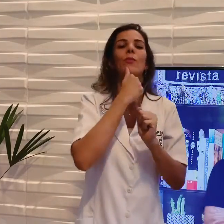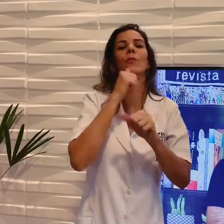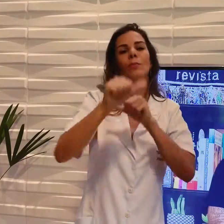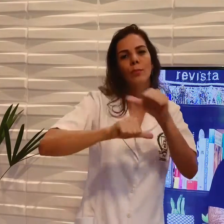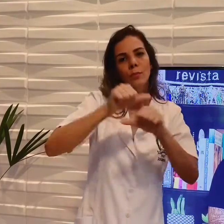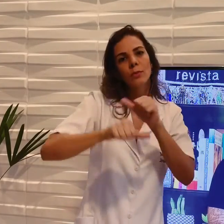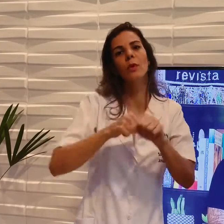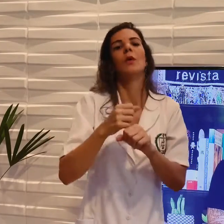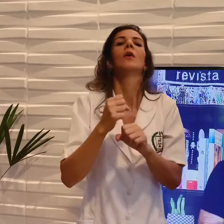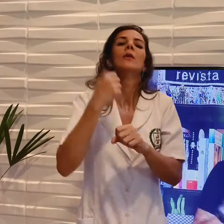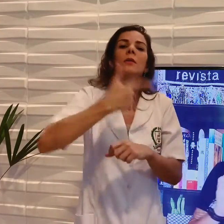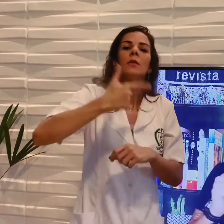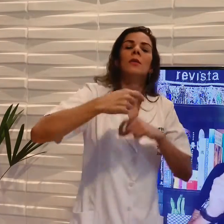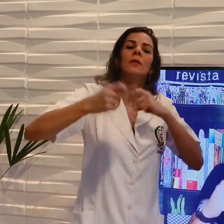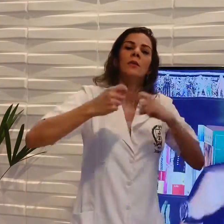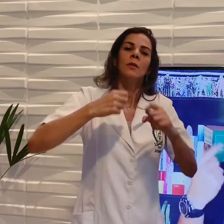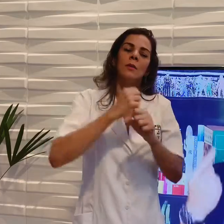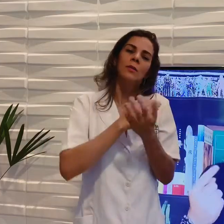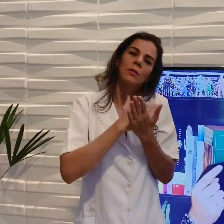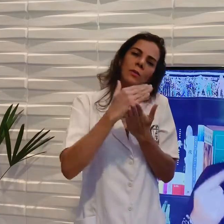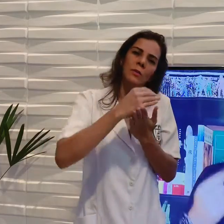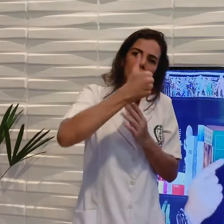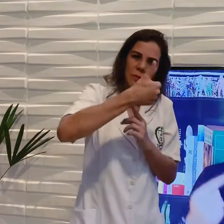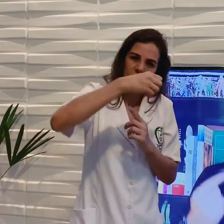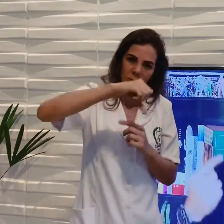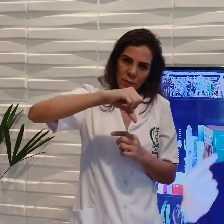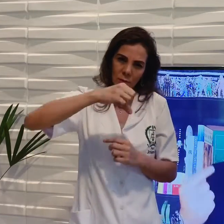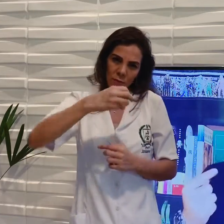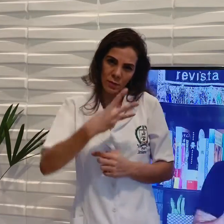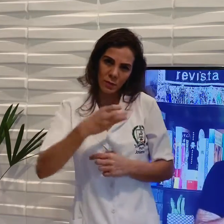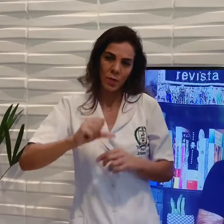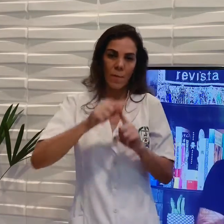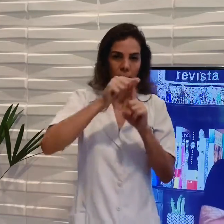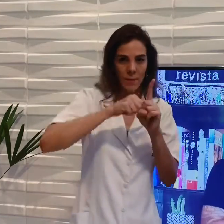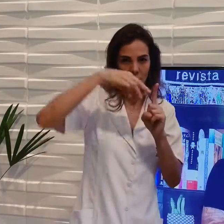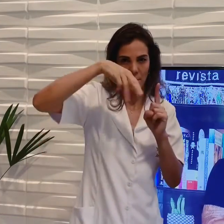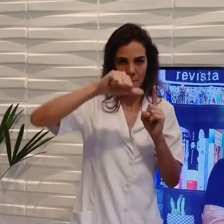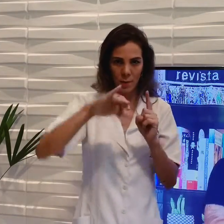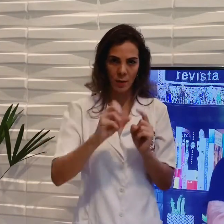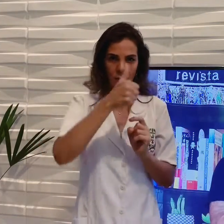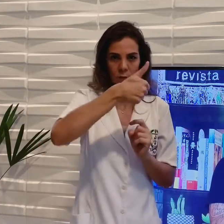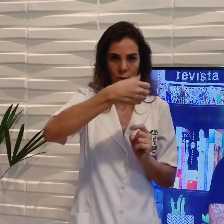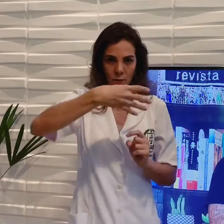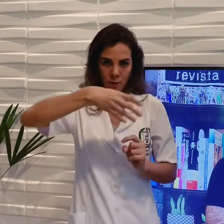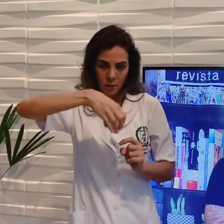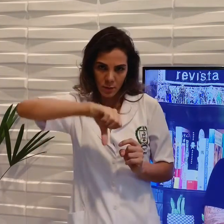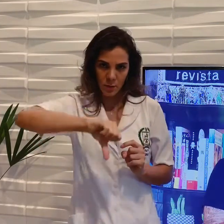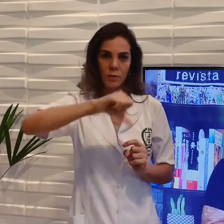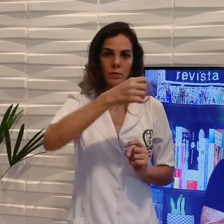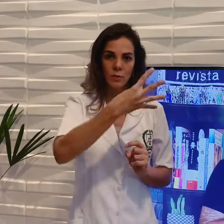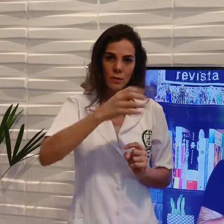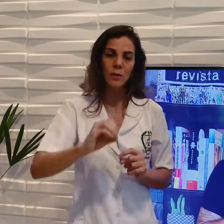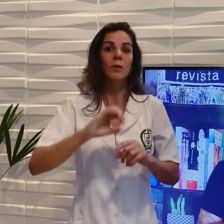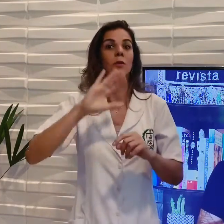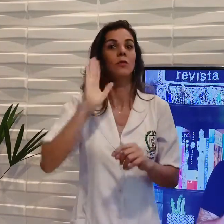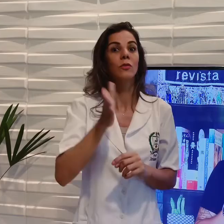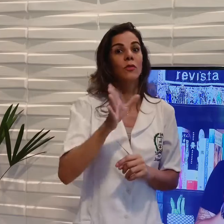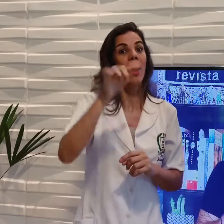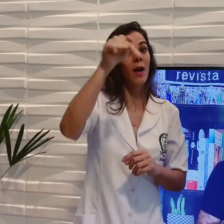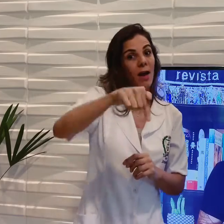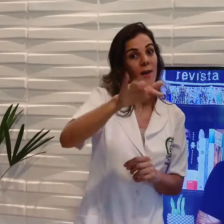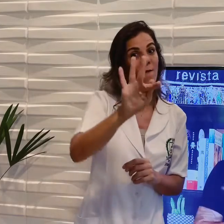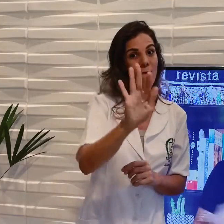Em 1939. Apenas em maio de 1940, já com a sede na Finlândia, o Comitê Olímpico